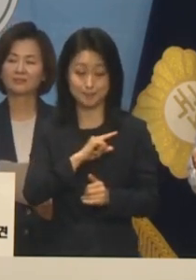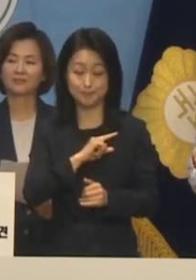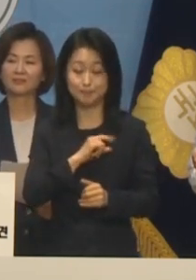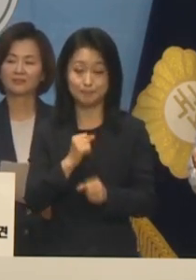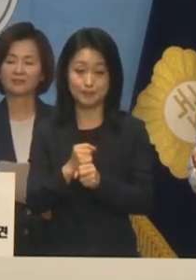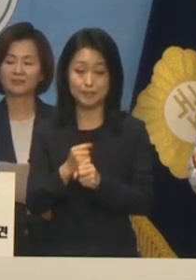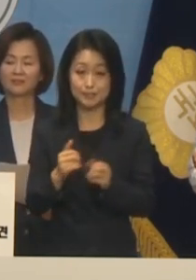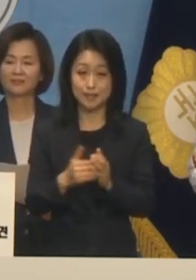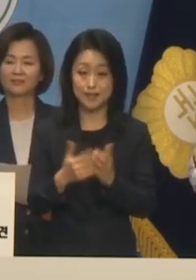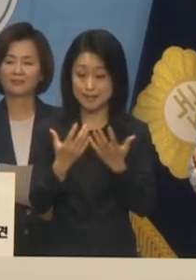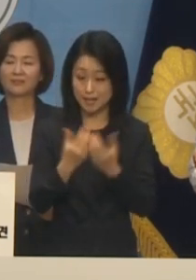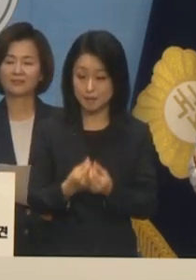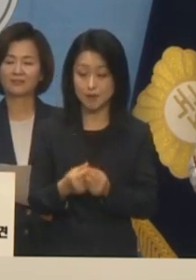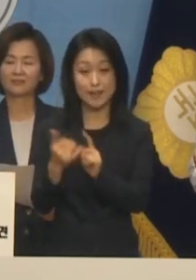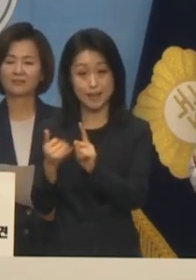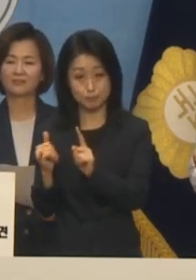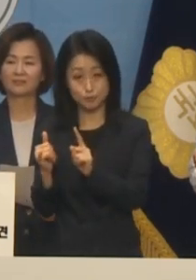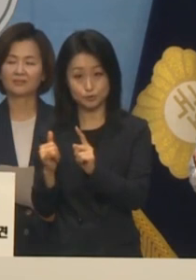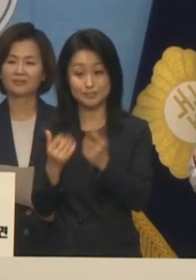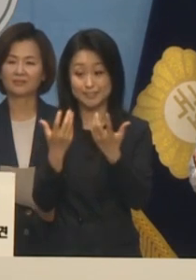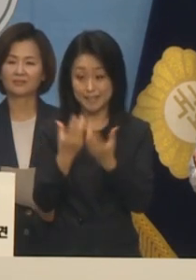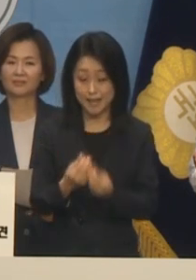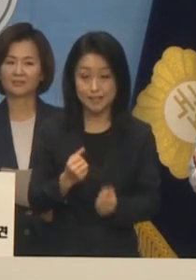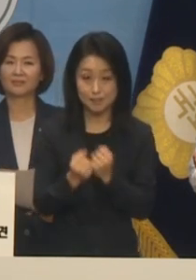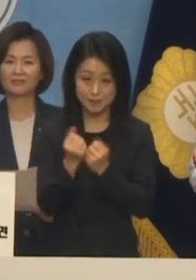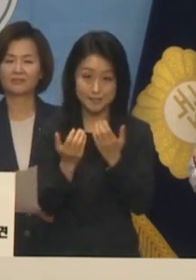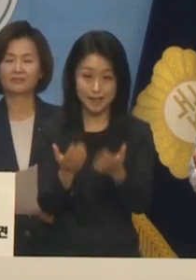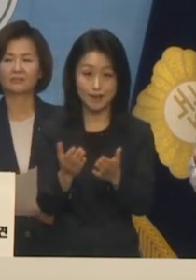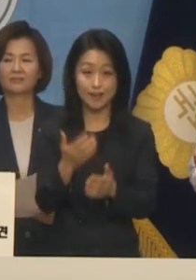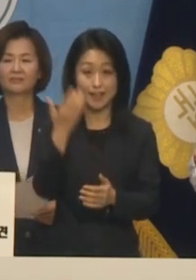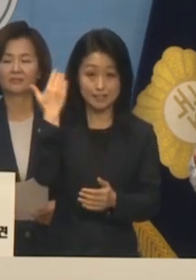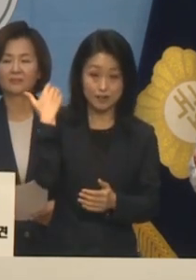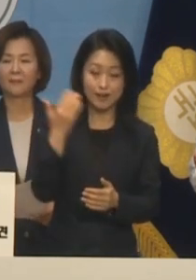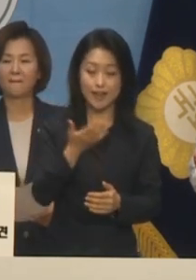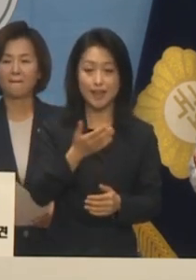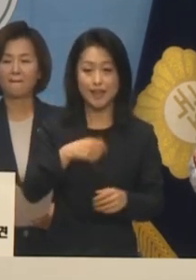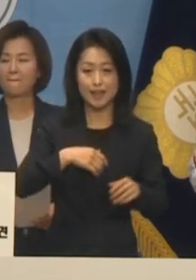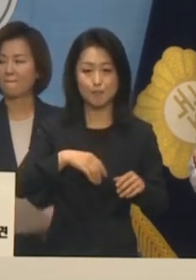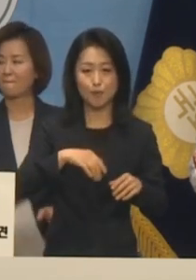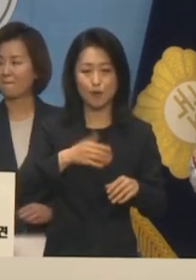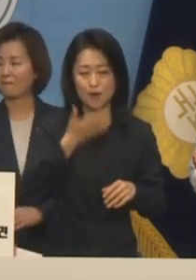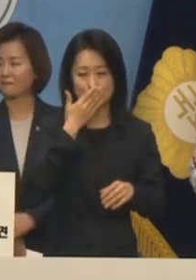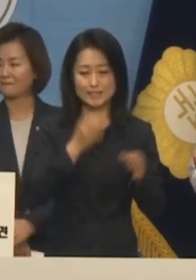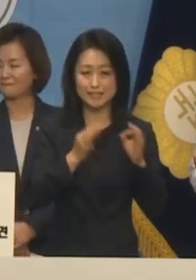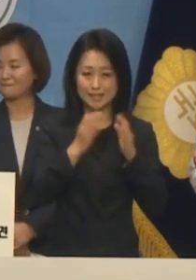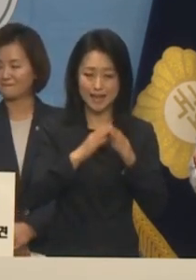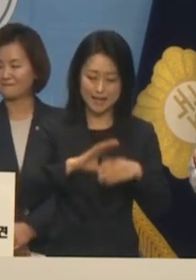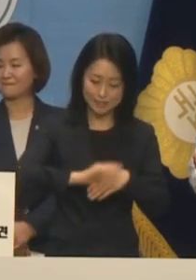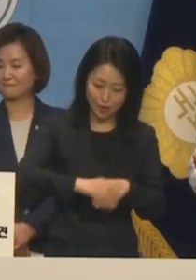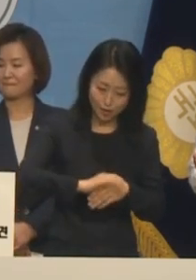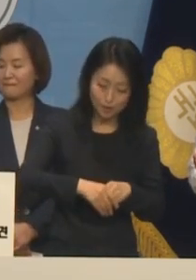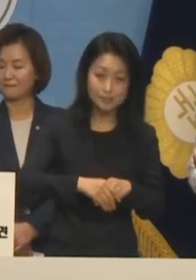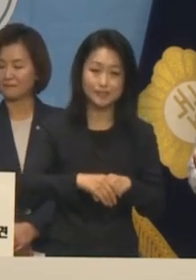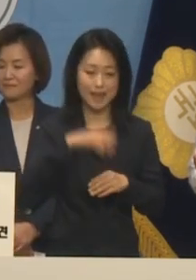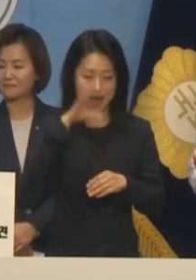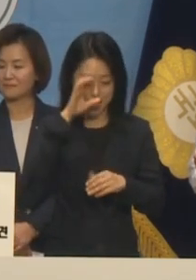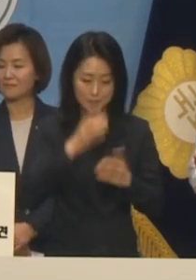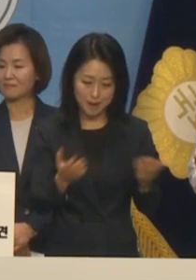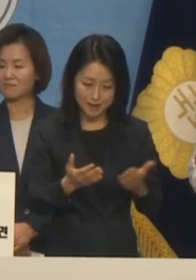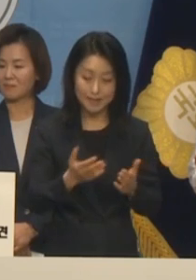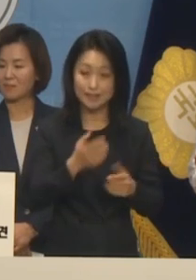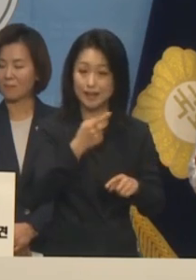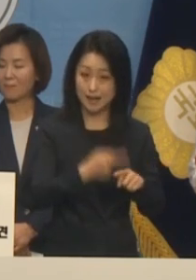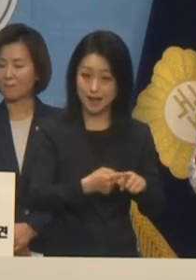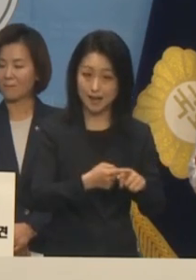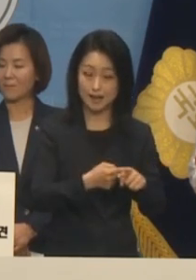들어 가사관리사 한 분은 사례를 들겠습니다. 예전에 식당에서 설거지 등 파트타임 주방 보조일을 하시던